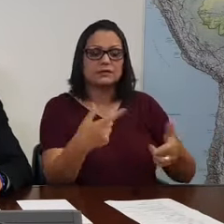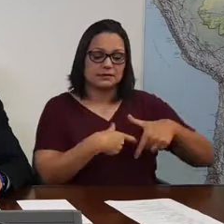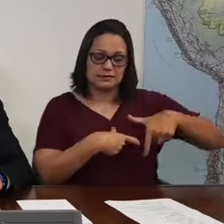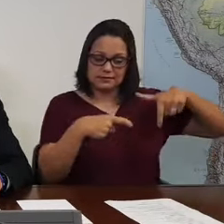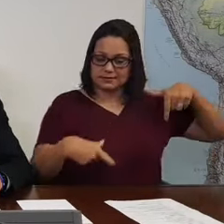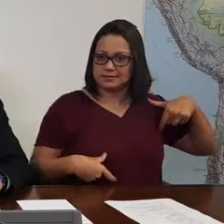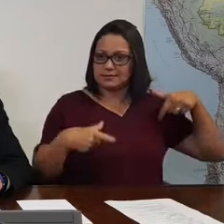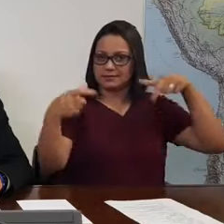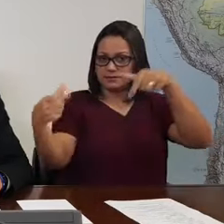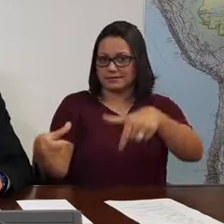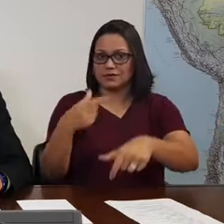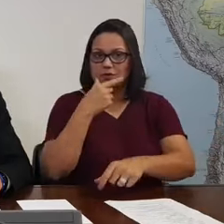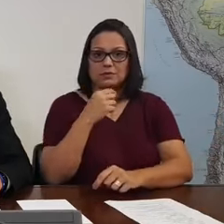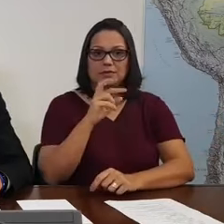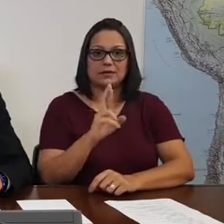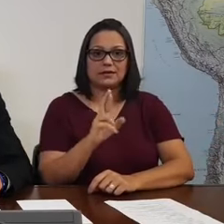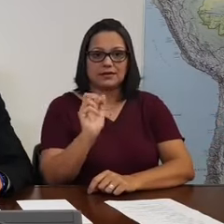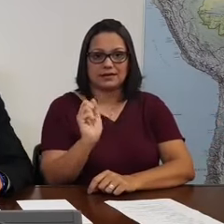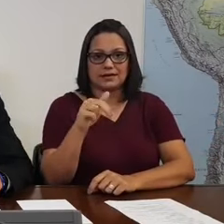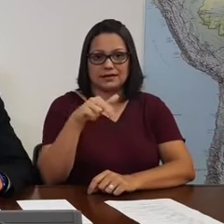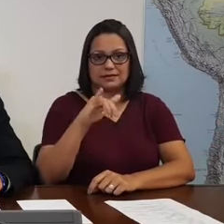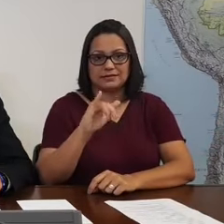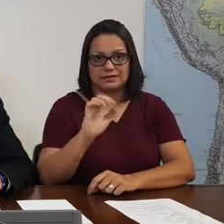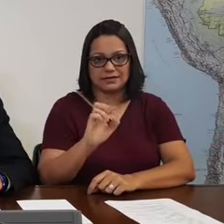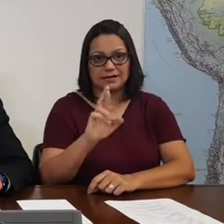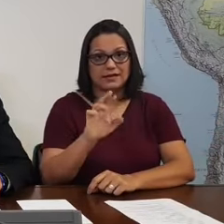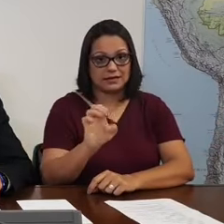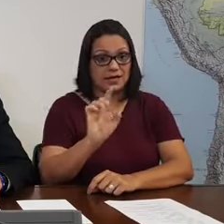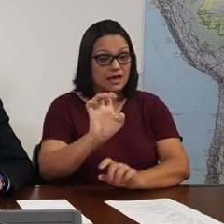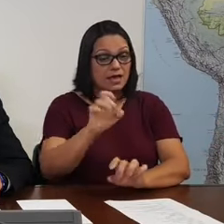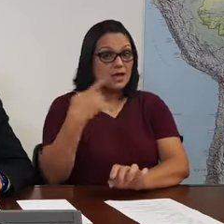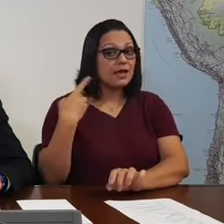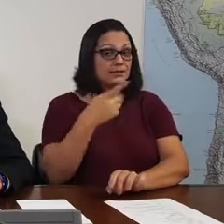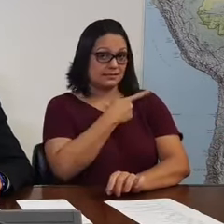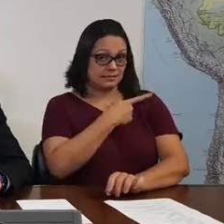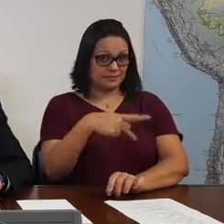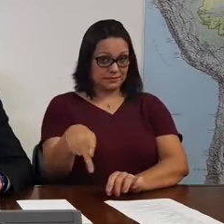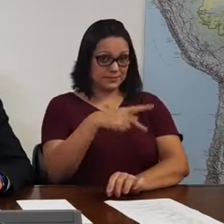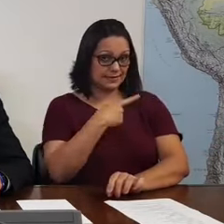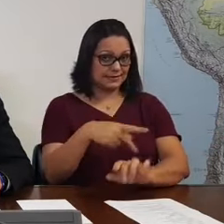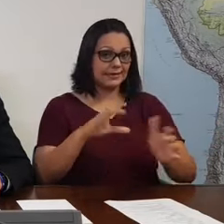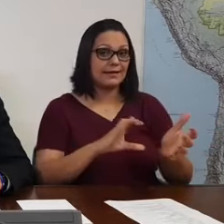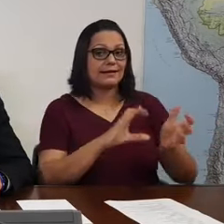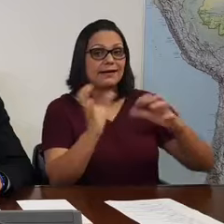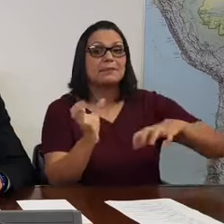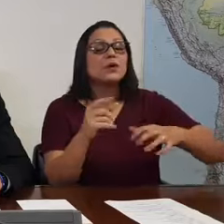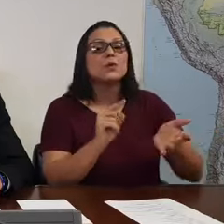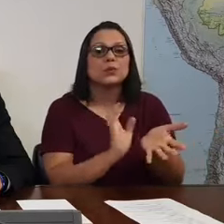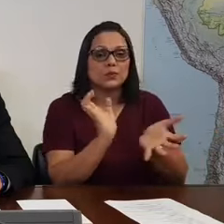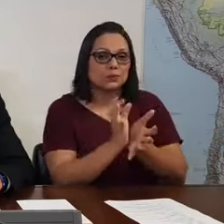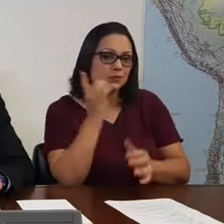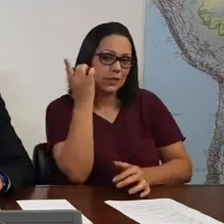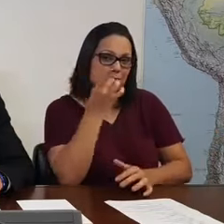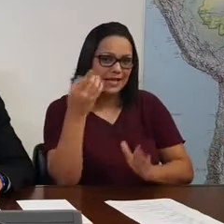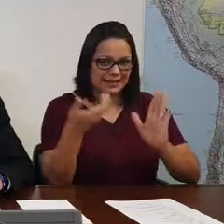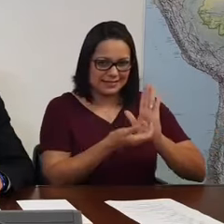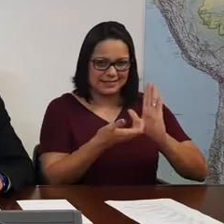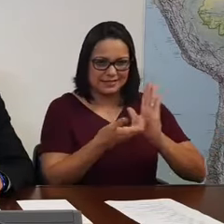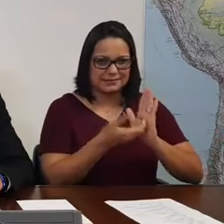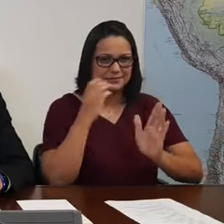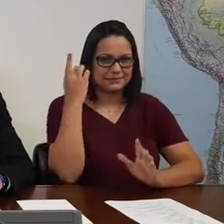quem? Ranieri Mazzilli, que era então o presidente da Câmara dos Deputados. E o João Goulart, né, foi